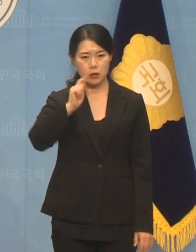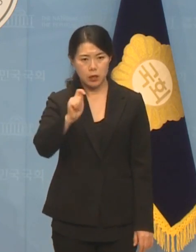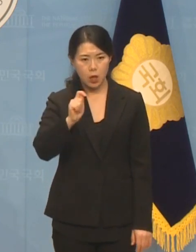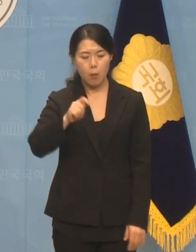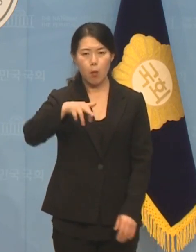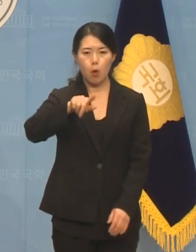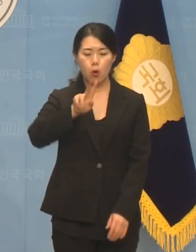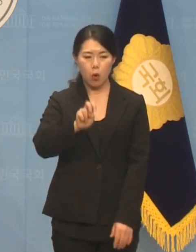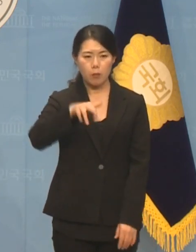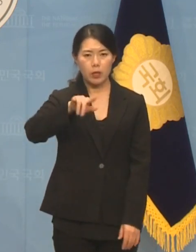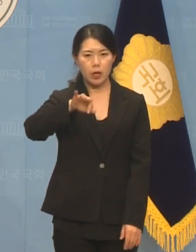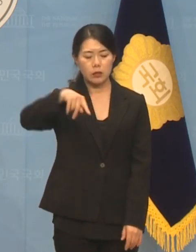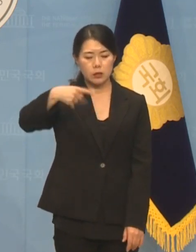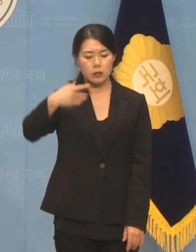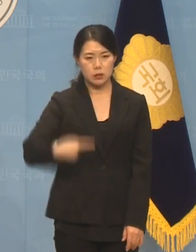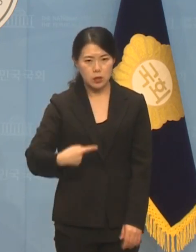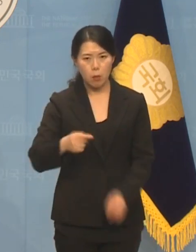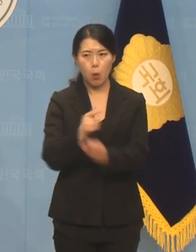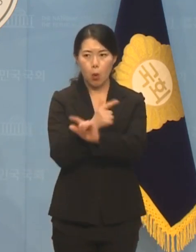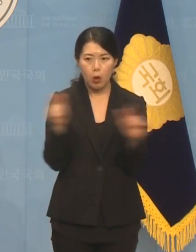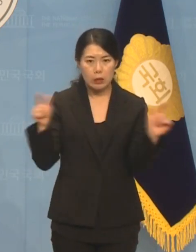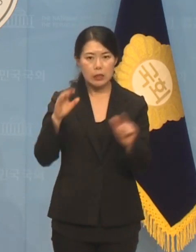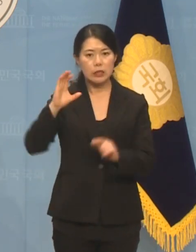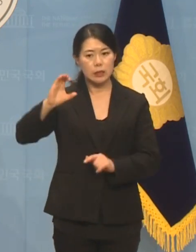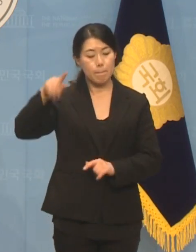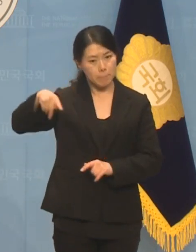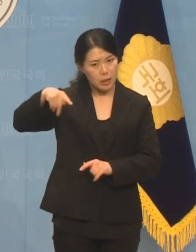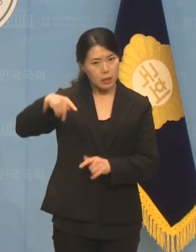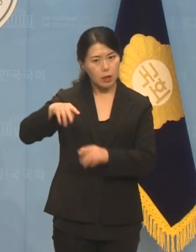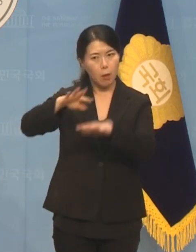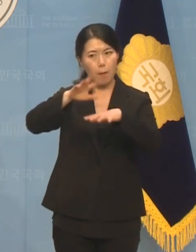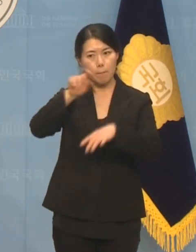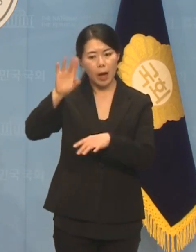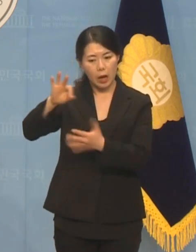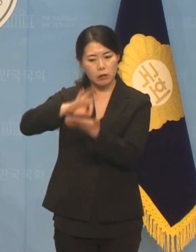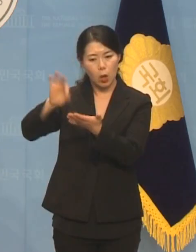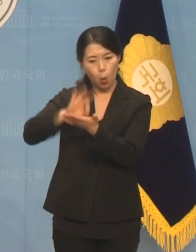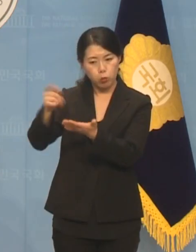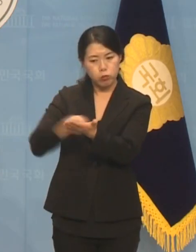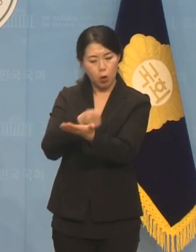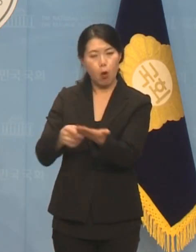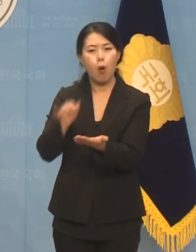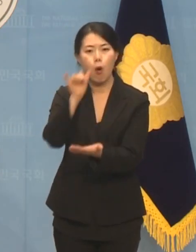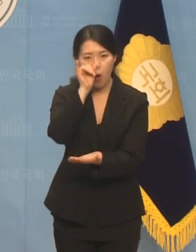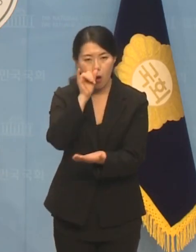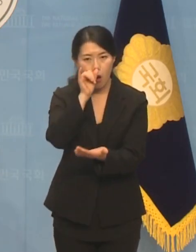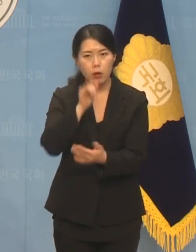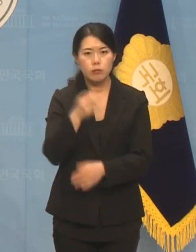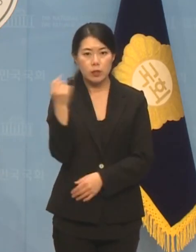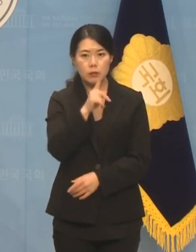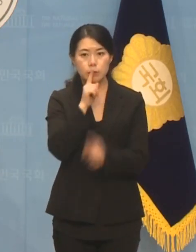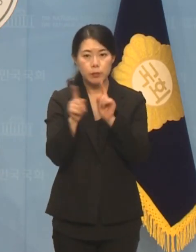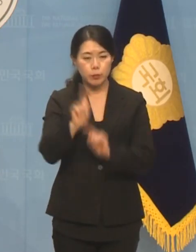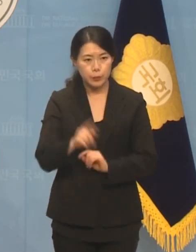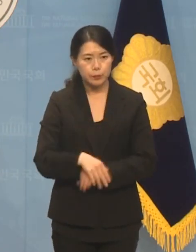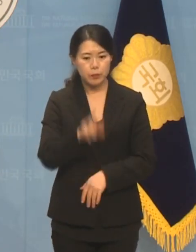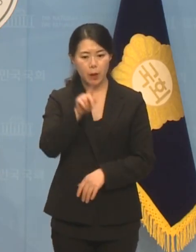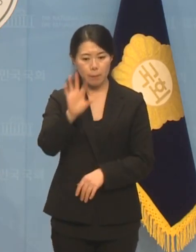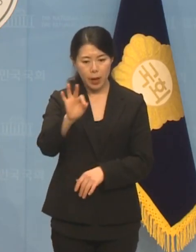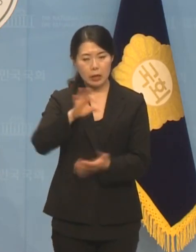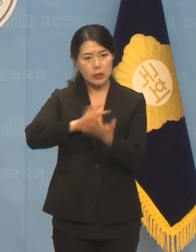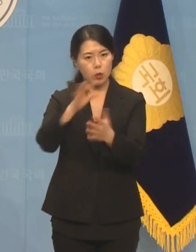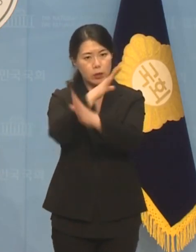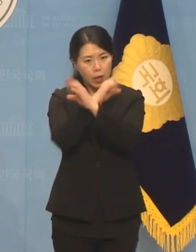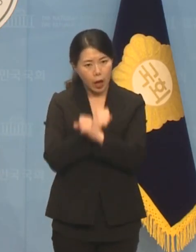컴캐스트와 같은 ISP들이 자국 CP로부터 망 이용 대가를 받고 있습니다. 다시 말하면 망 이용